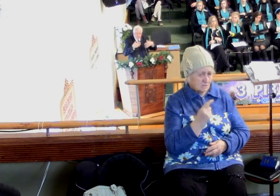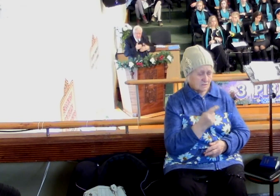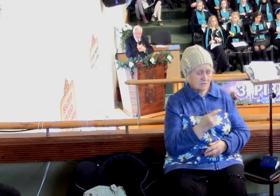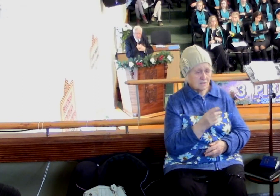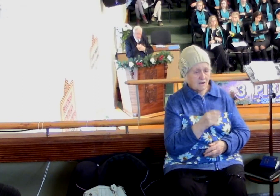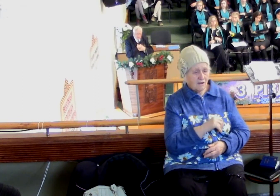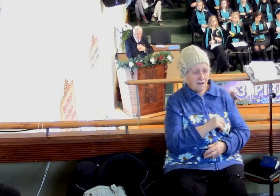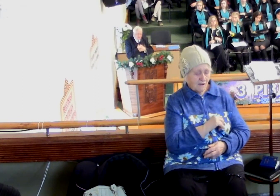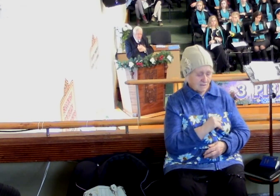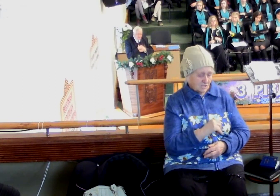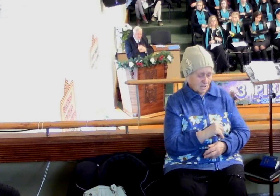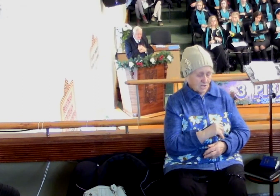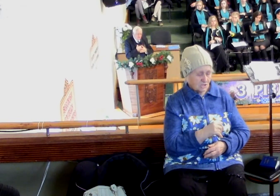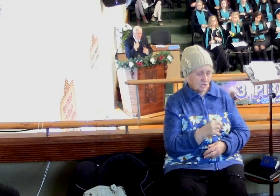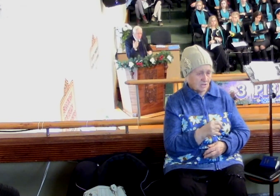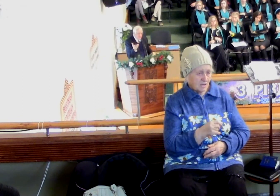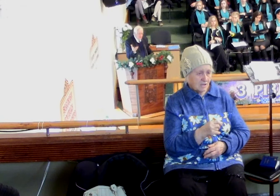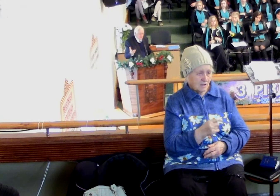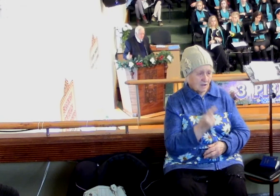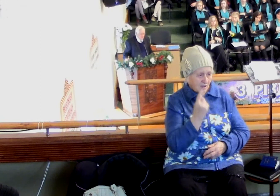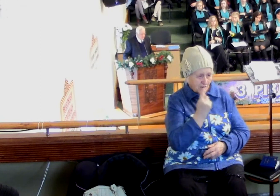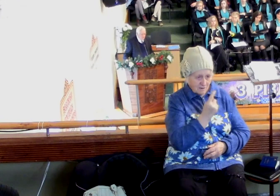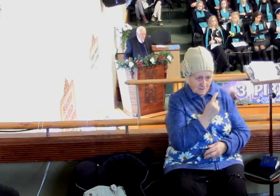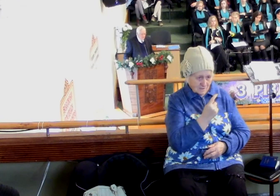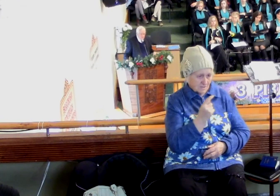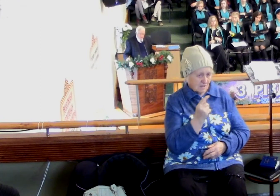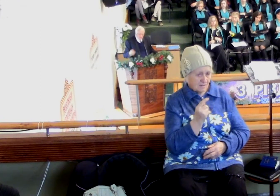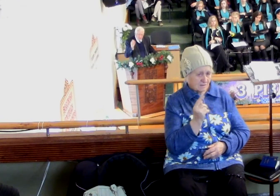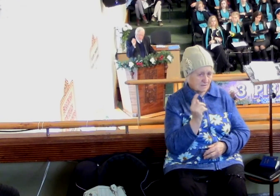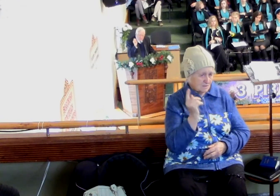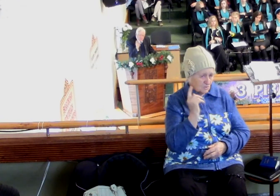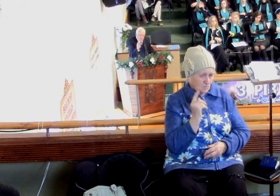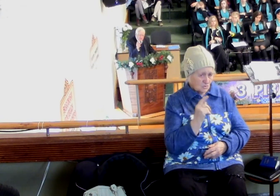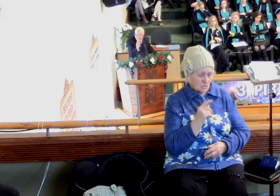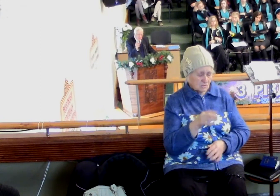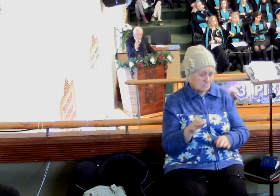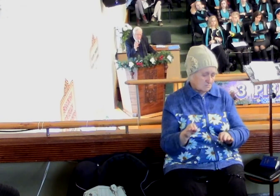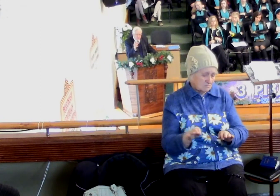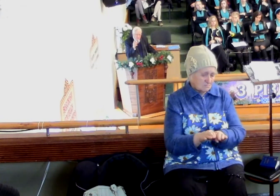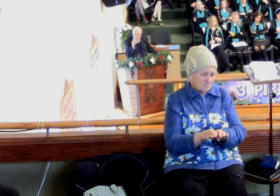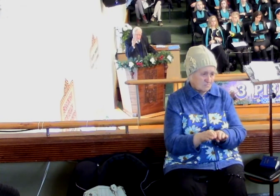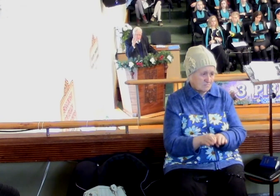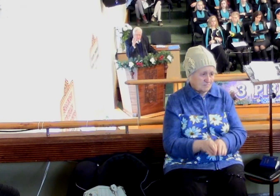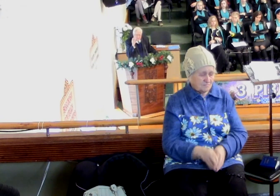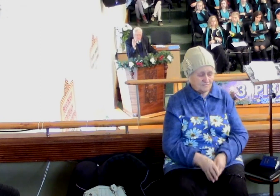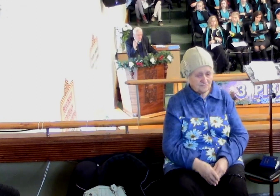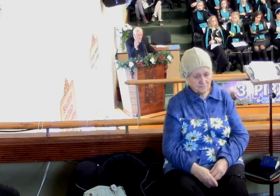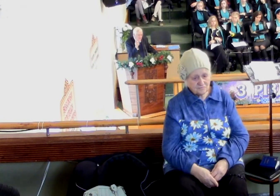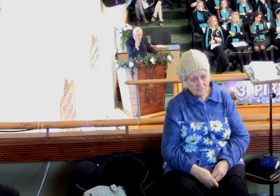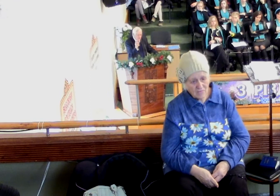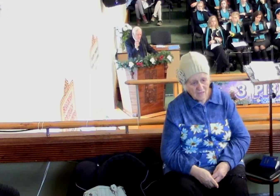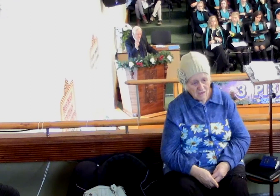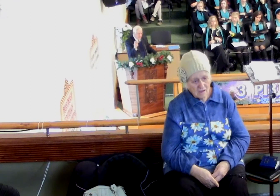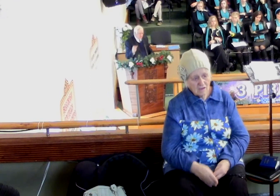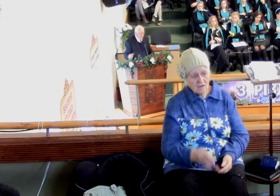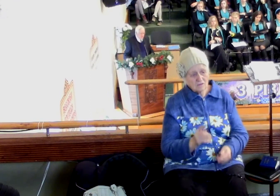но сердечные очи дьявол ослепил. Ослепил дьявол. Поэтому мы молимся